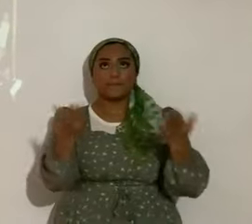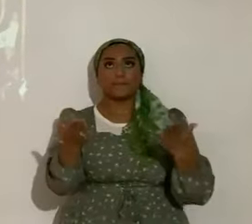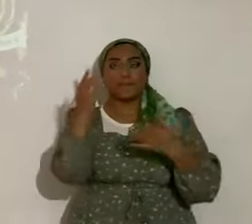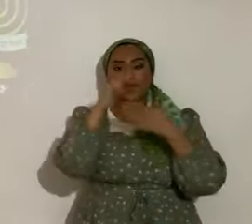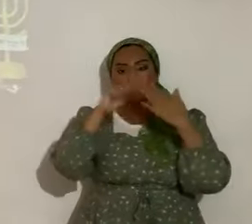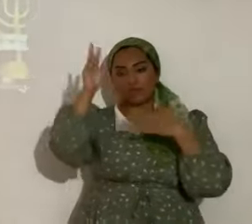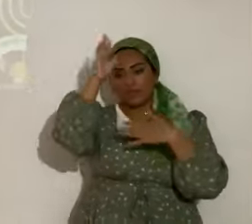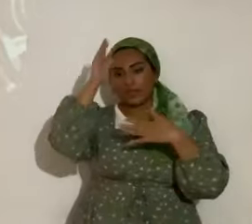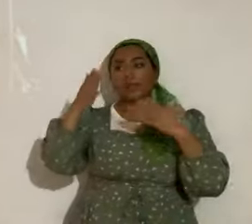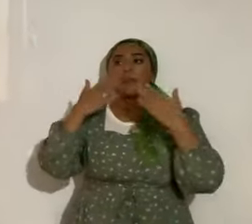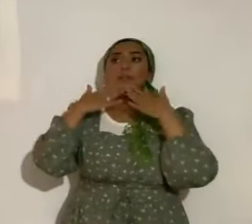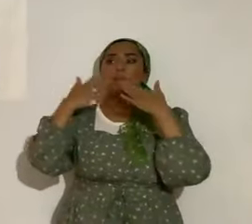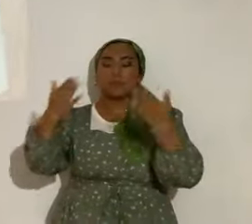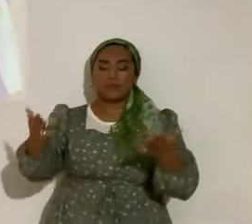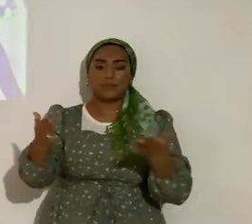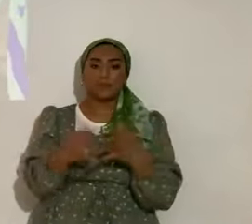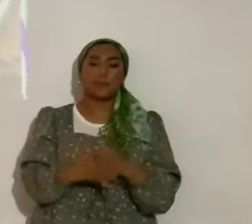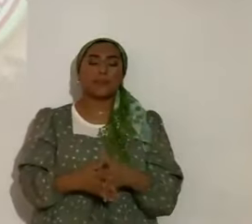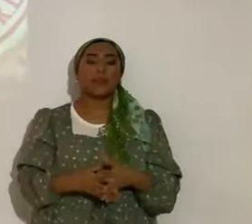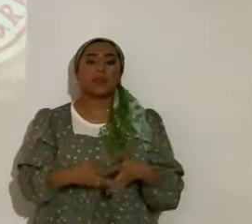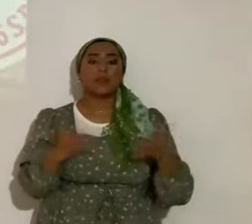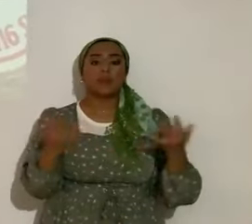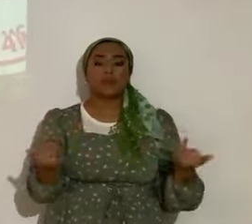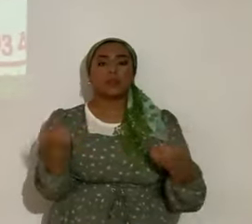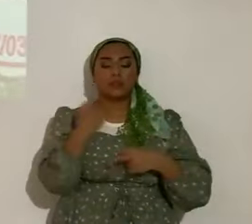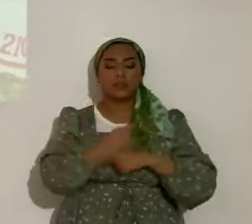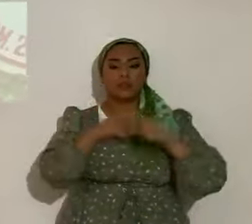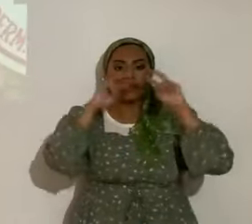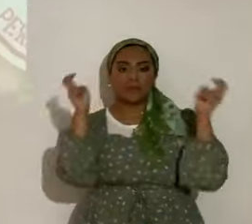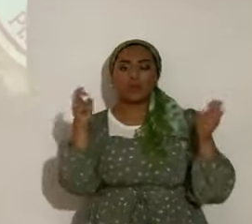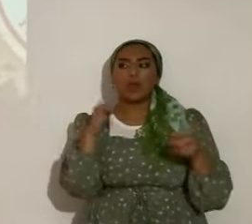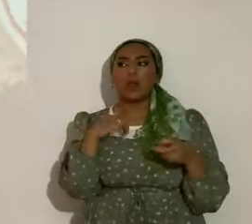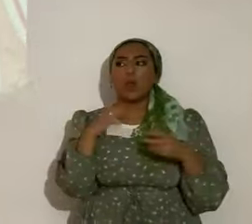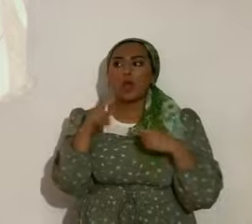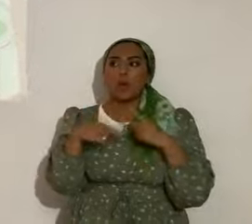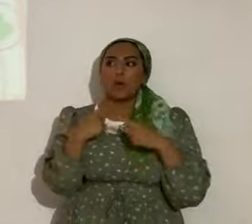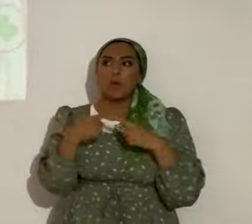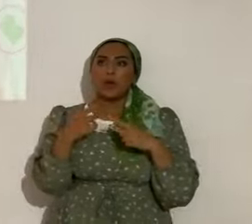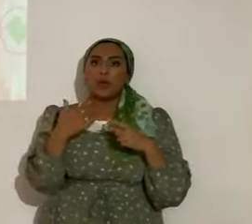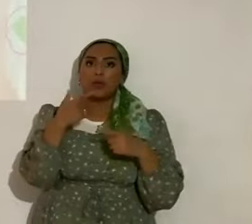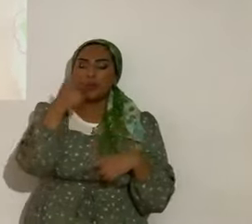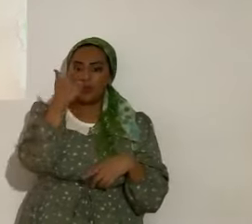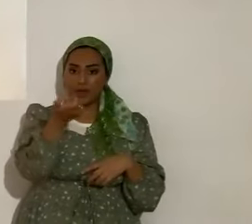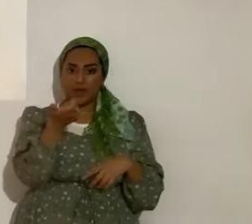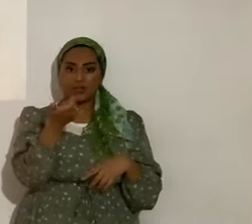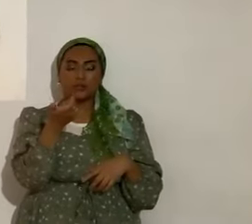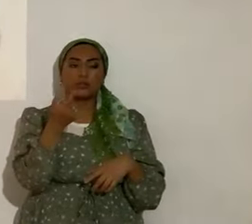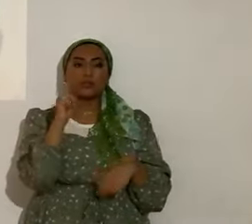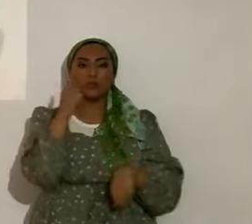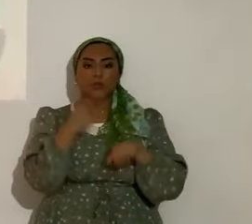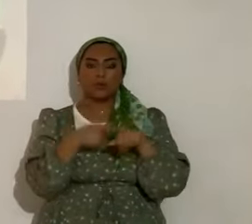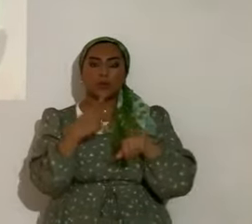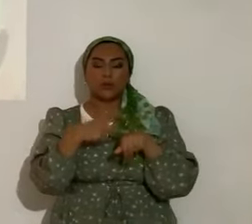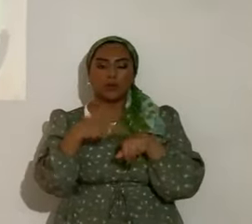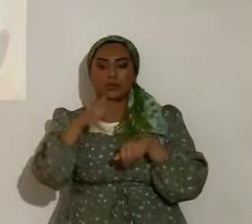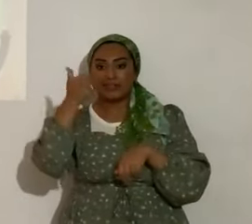Vamos a darle toda Gabá al Eterno. Este tema me gustaría, cuando yo les digo que lo revisen una o 10